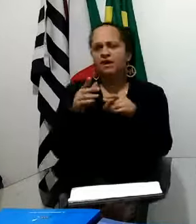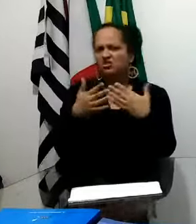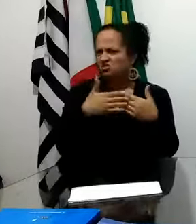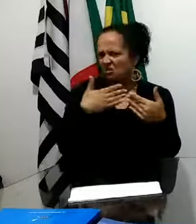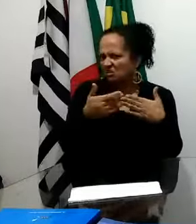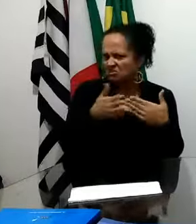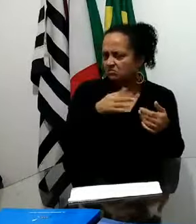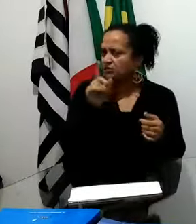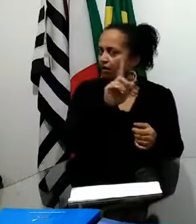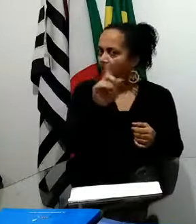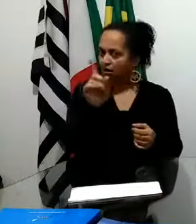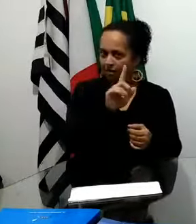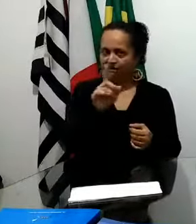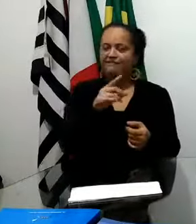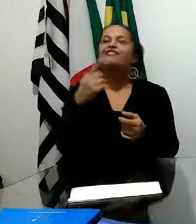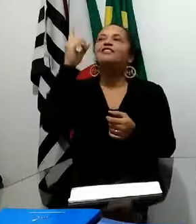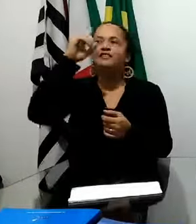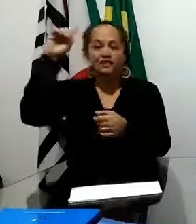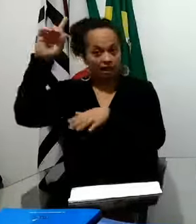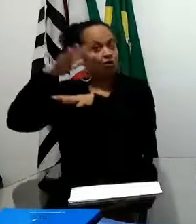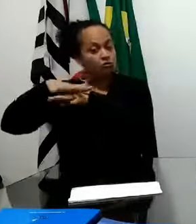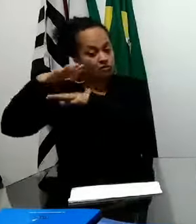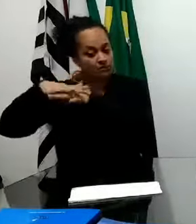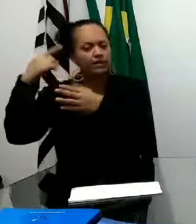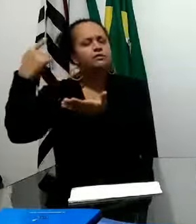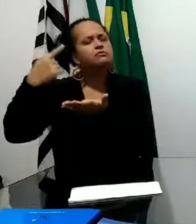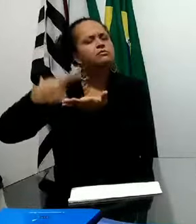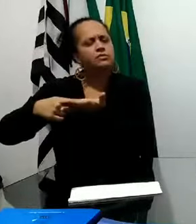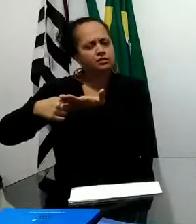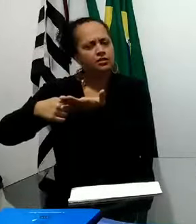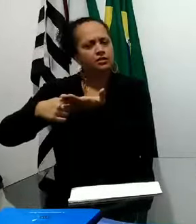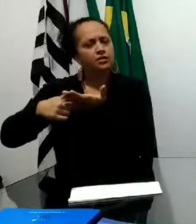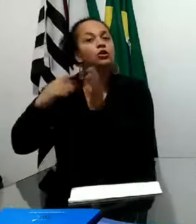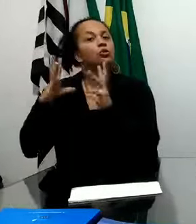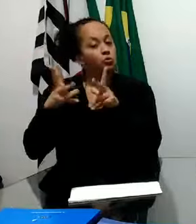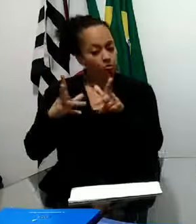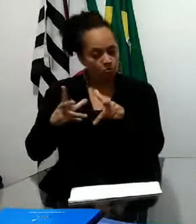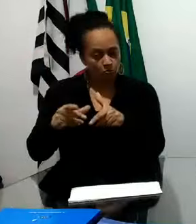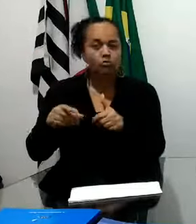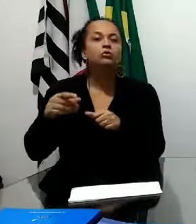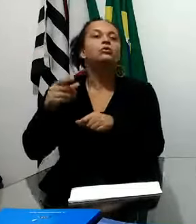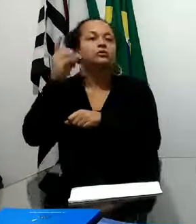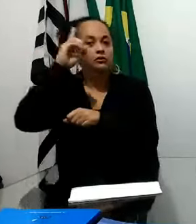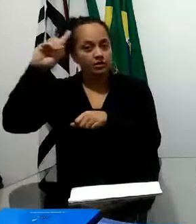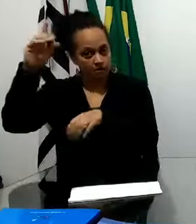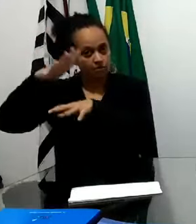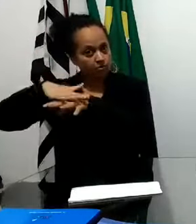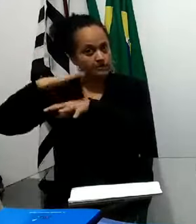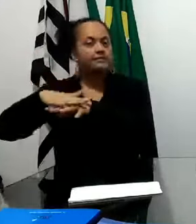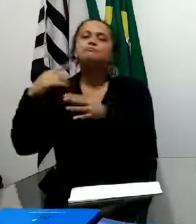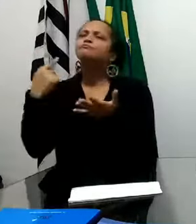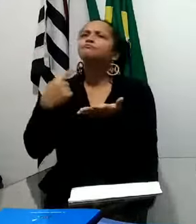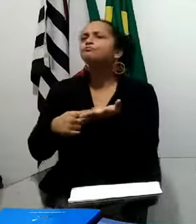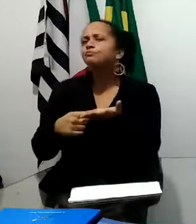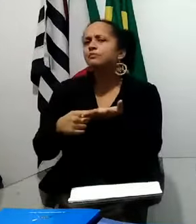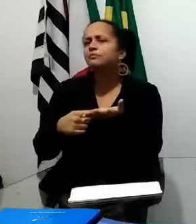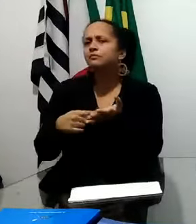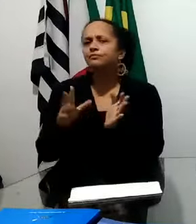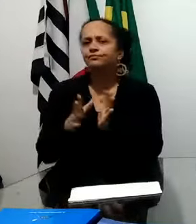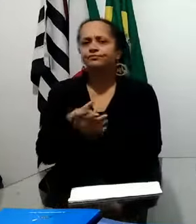Deus trabalha com um propósito. Tudo que ele faz é com um propósito. Então,